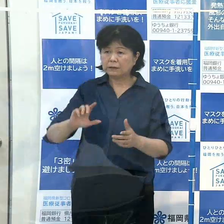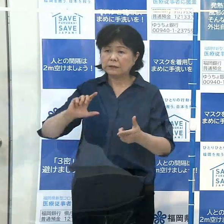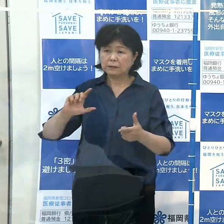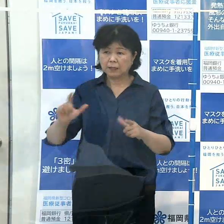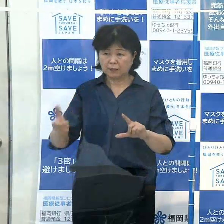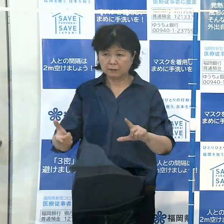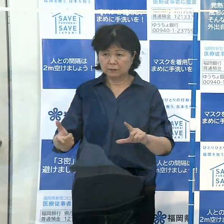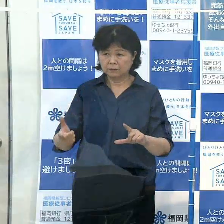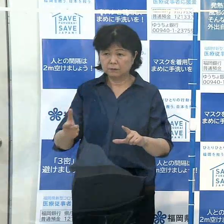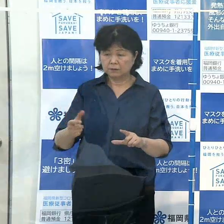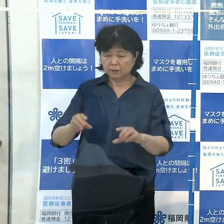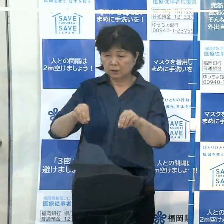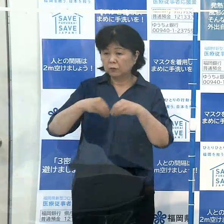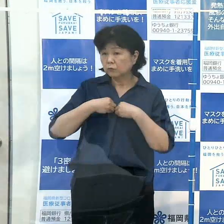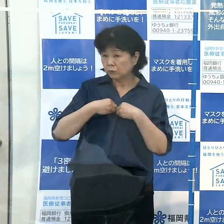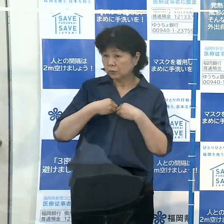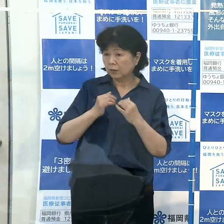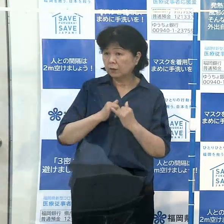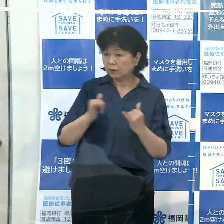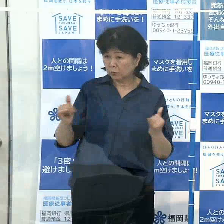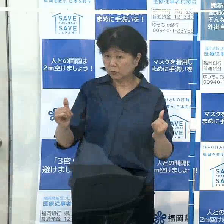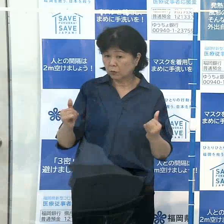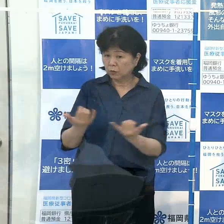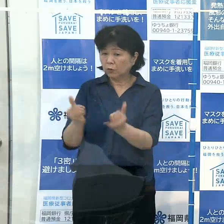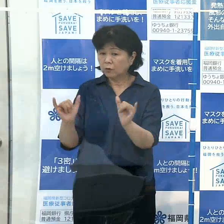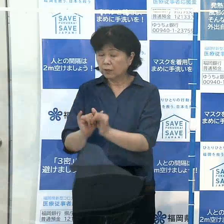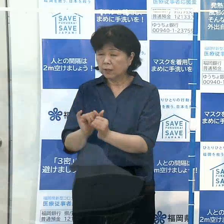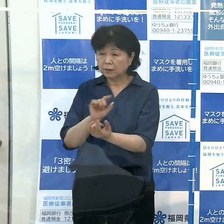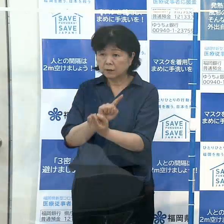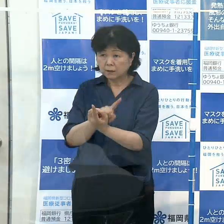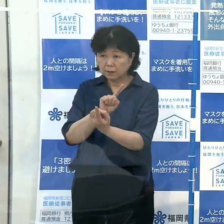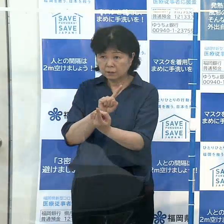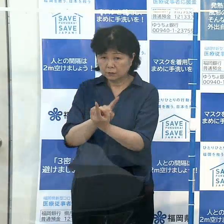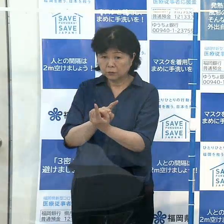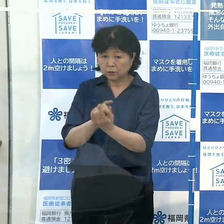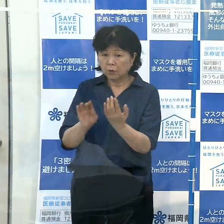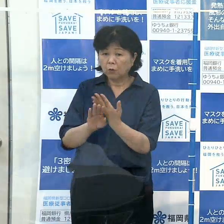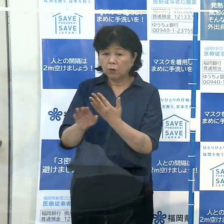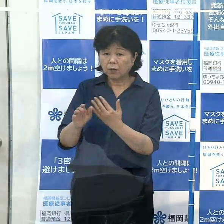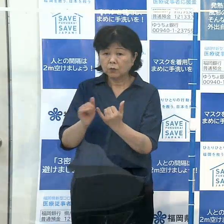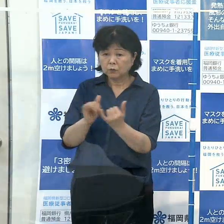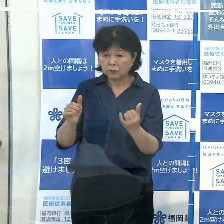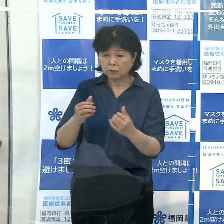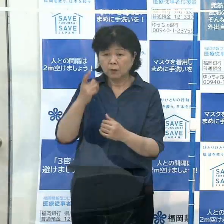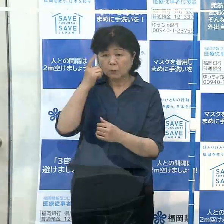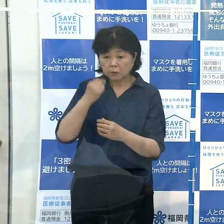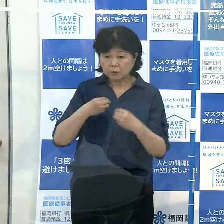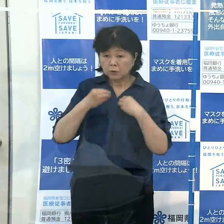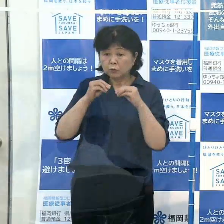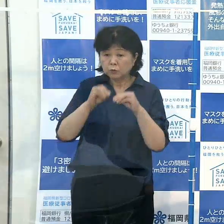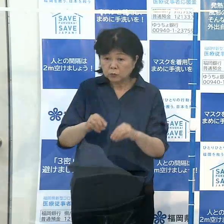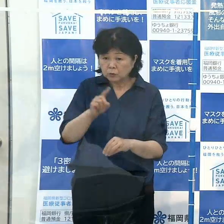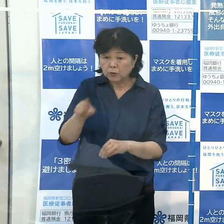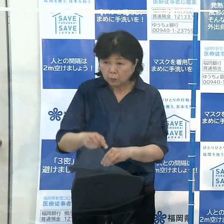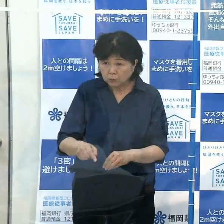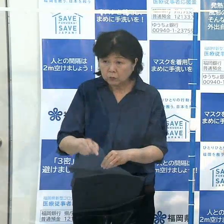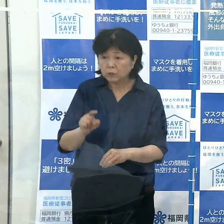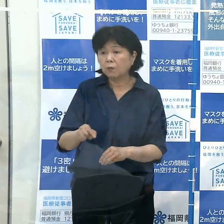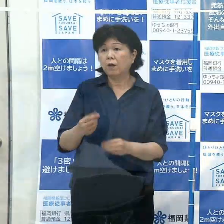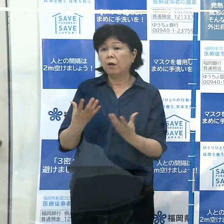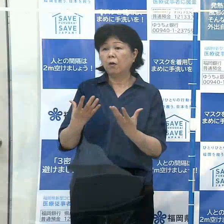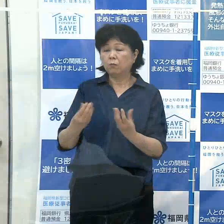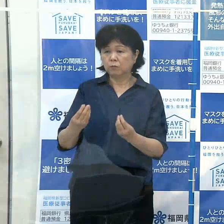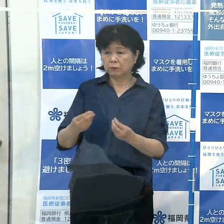その陽性の方 その社会に対する他の人に移す可能性というか、そのリスクというのは変わらないわけですから